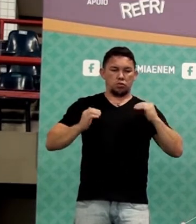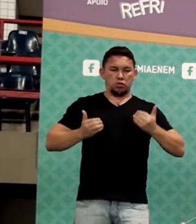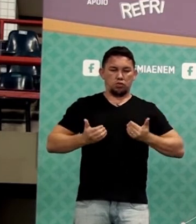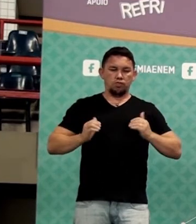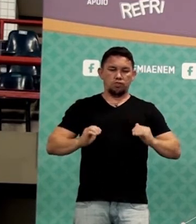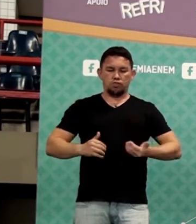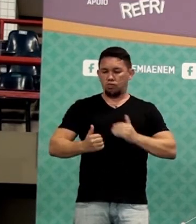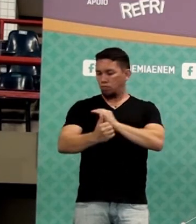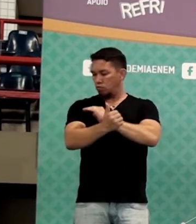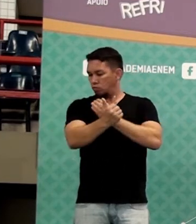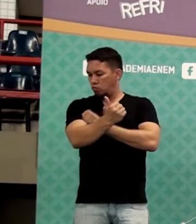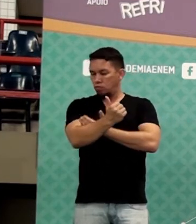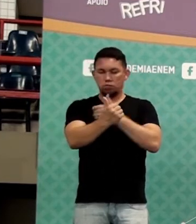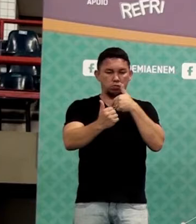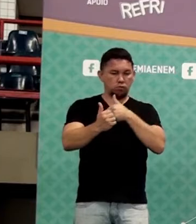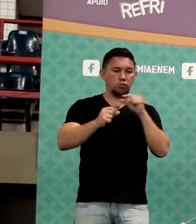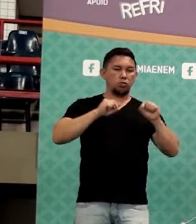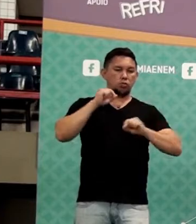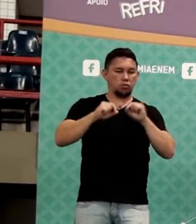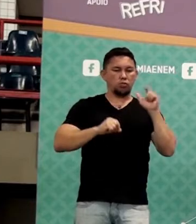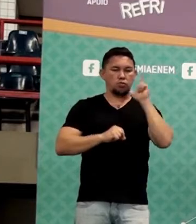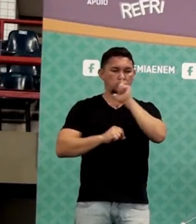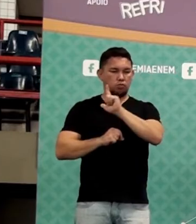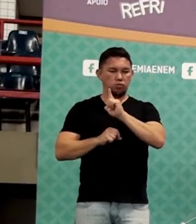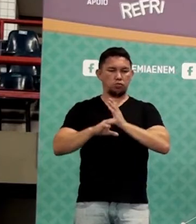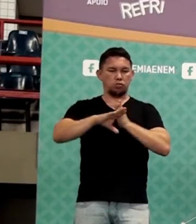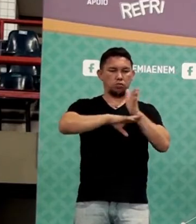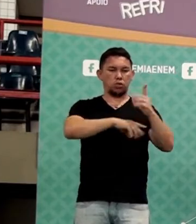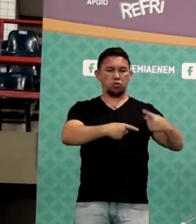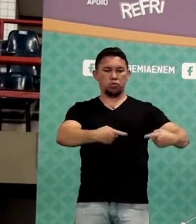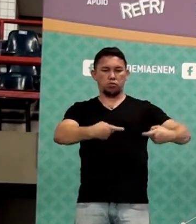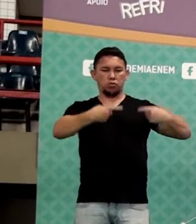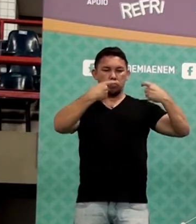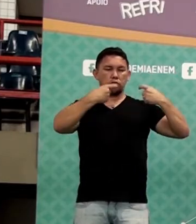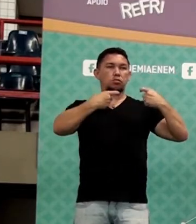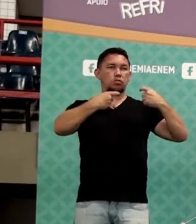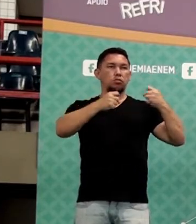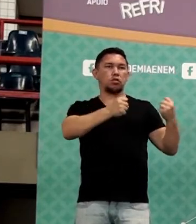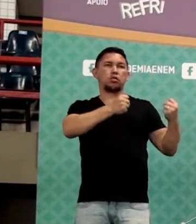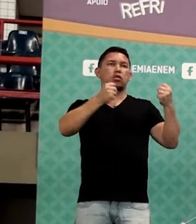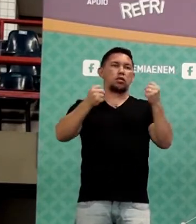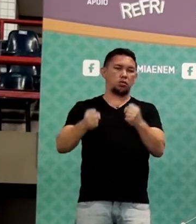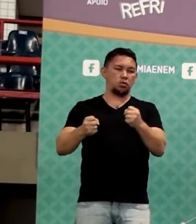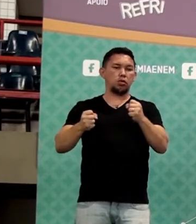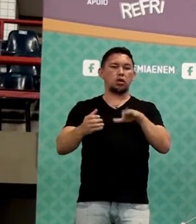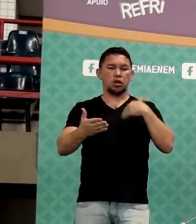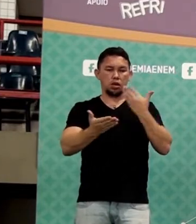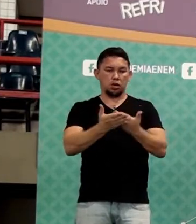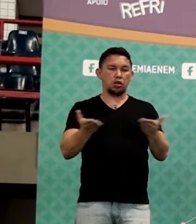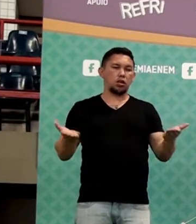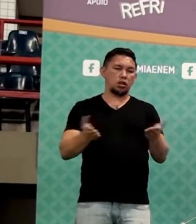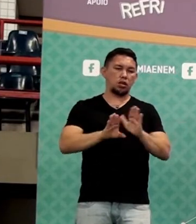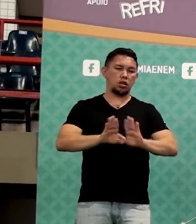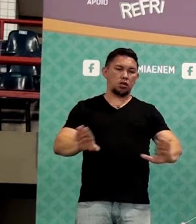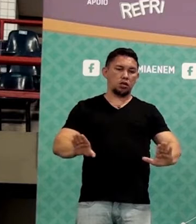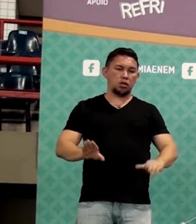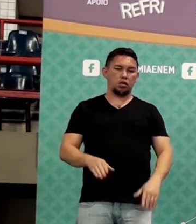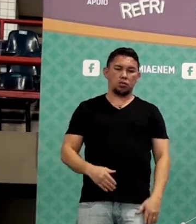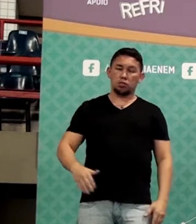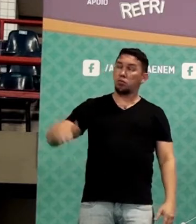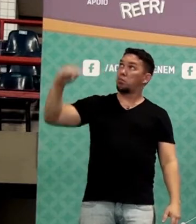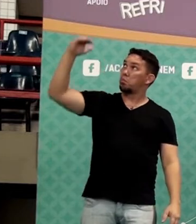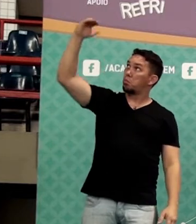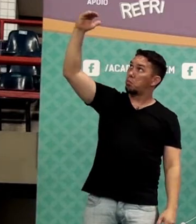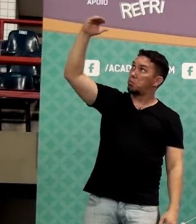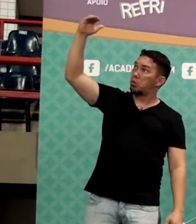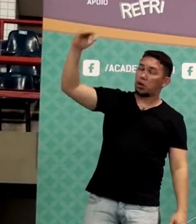forte, porque você sendo forte, você podia ir para a guerra, você tinha poder. E ainda hoje, um cabra bem